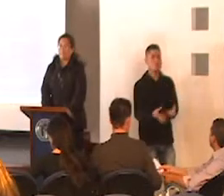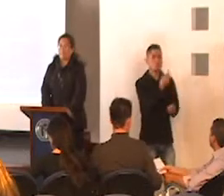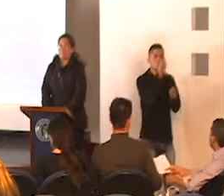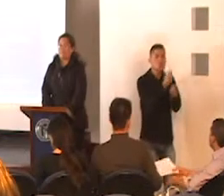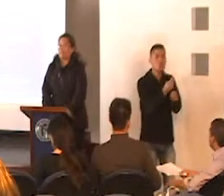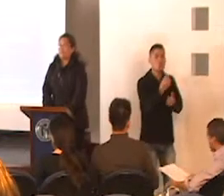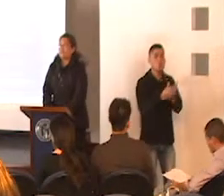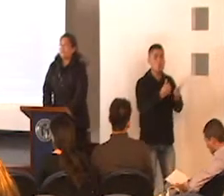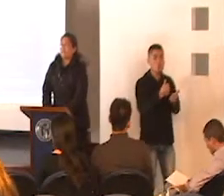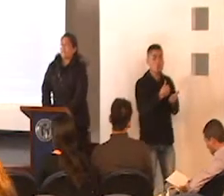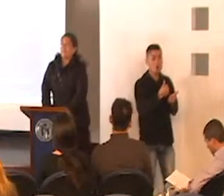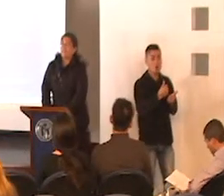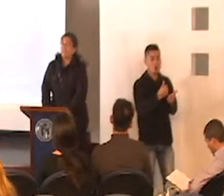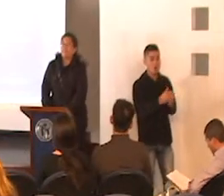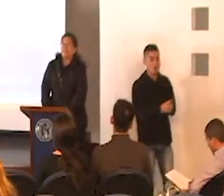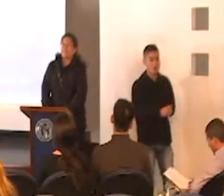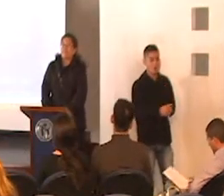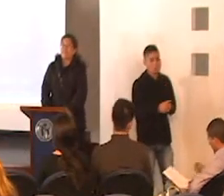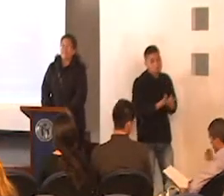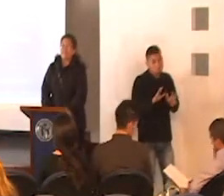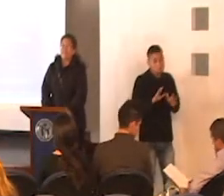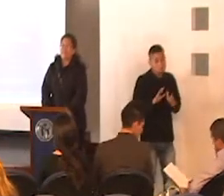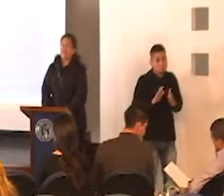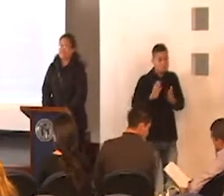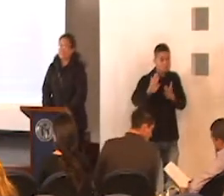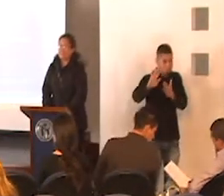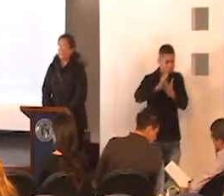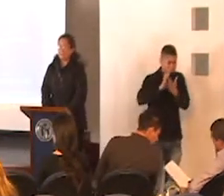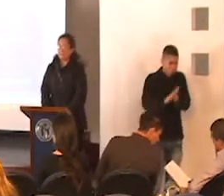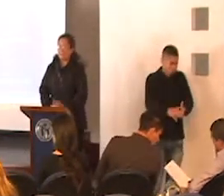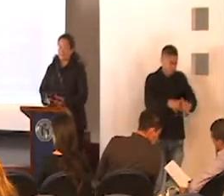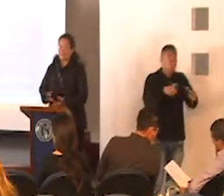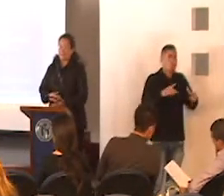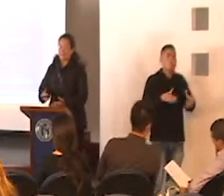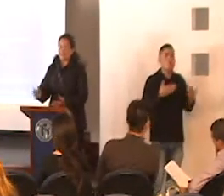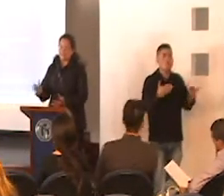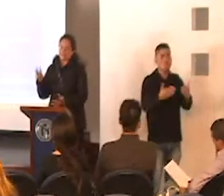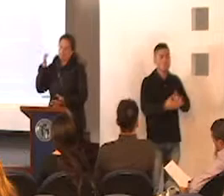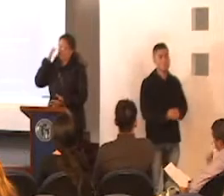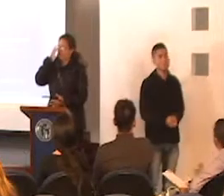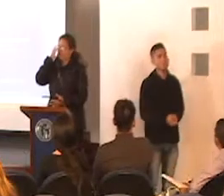se han mostrado, como si nos pudieras ilustrar un poco al respecto. Bueno, básicamente,